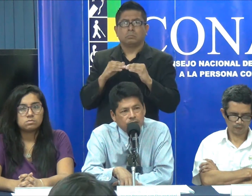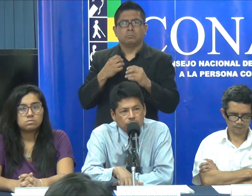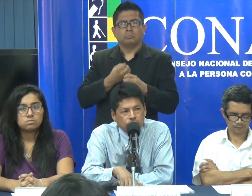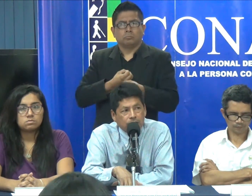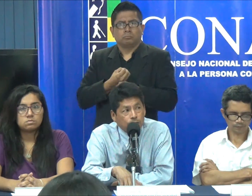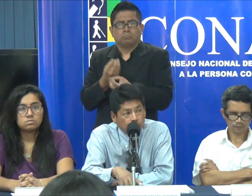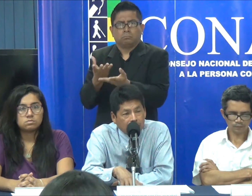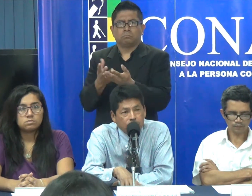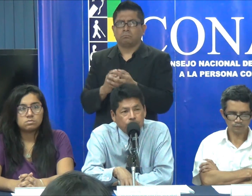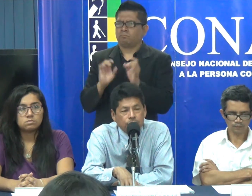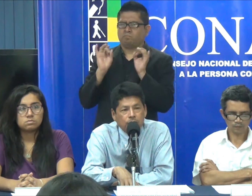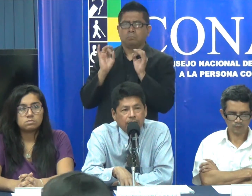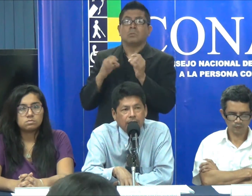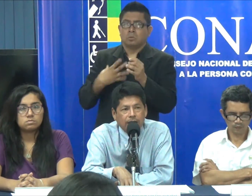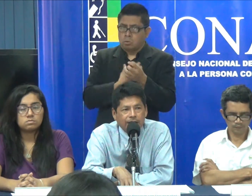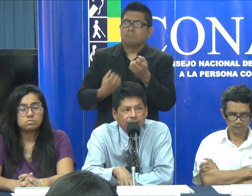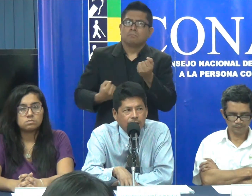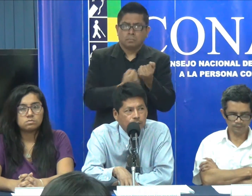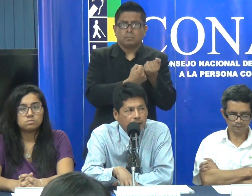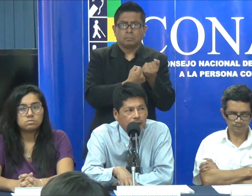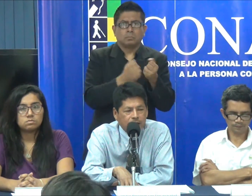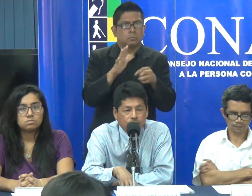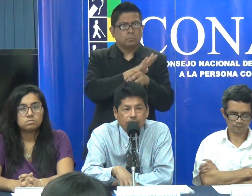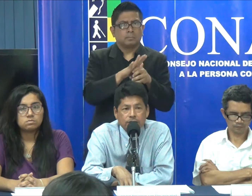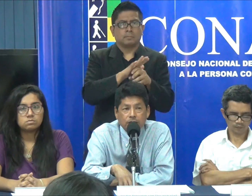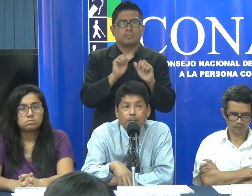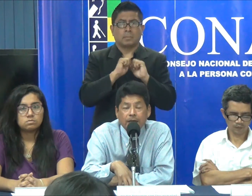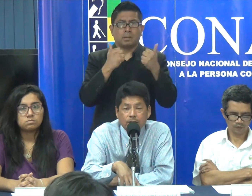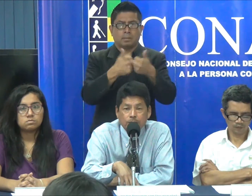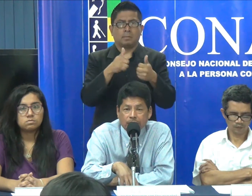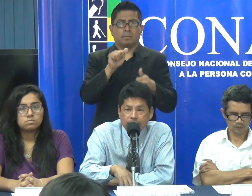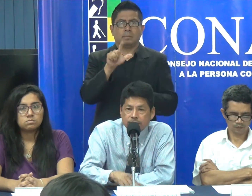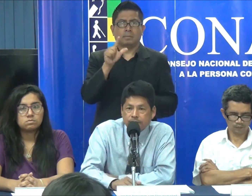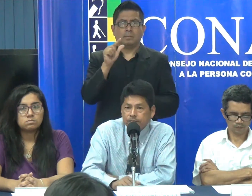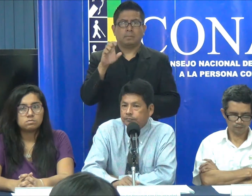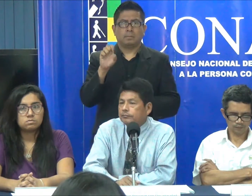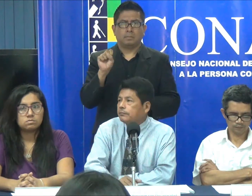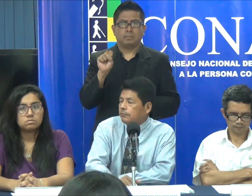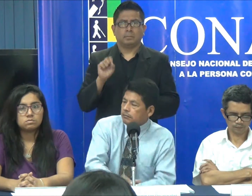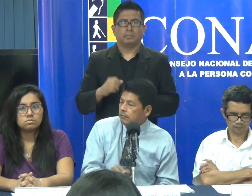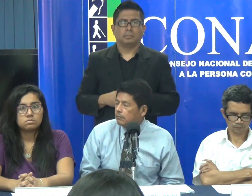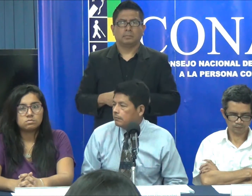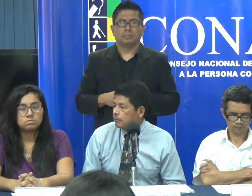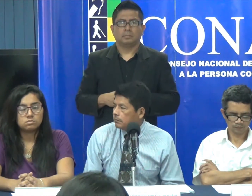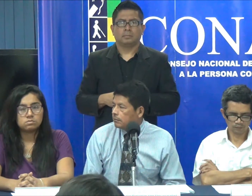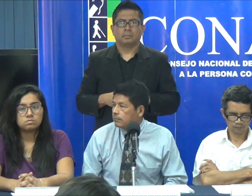expresamos nuestro total apoyo a una organización hermana como ALGES.